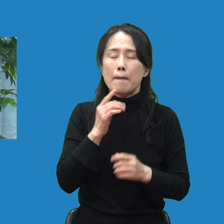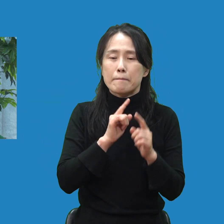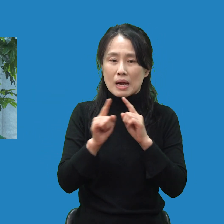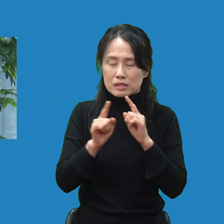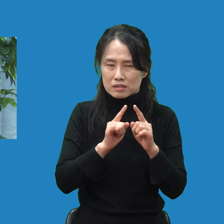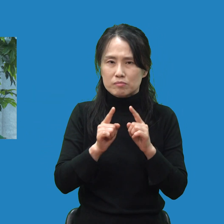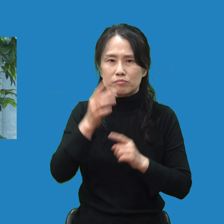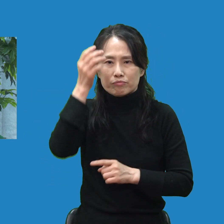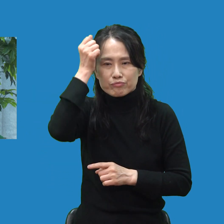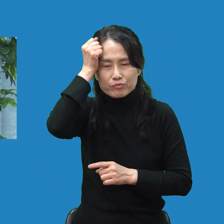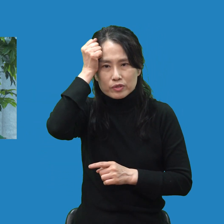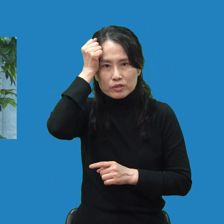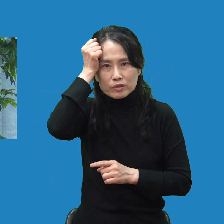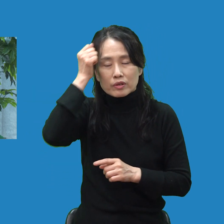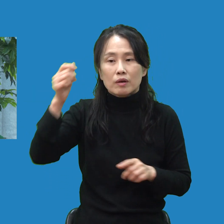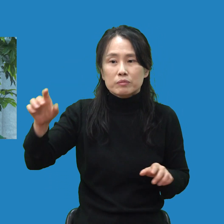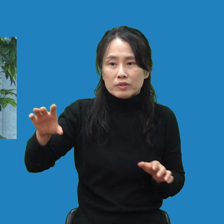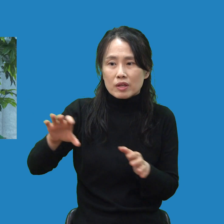거지요.